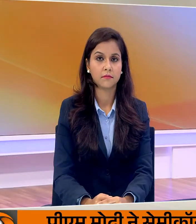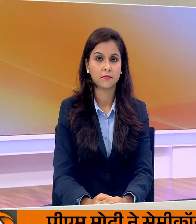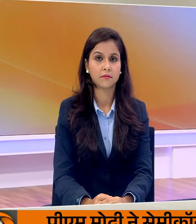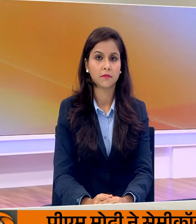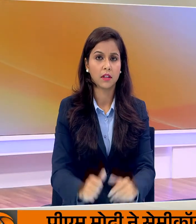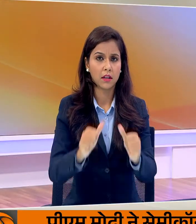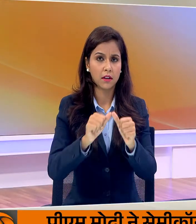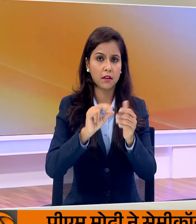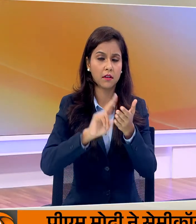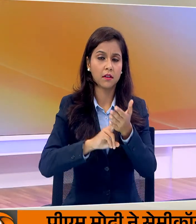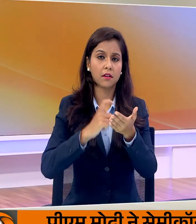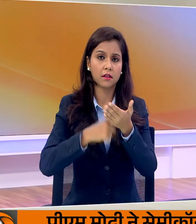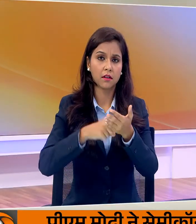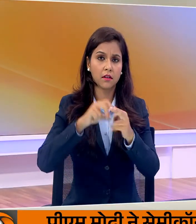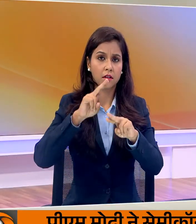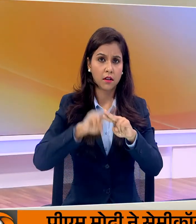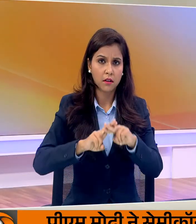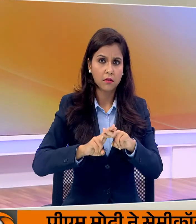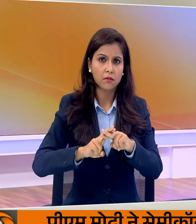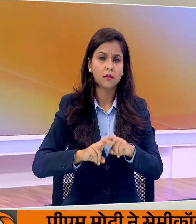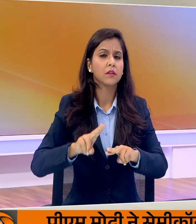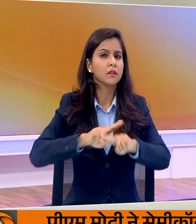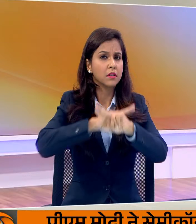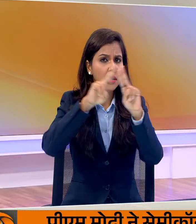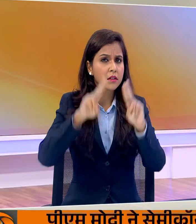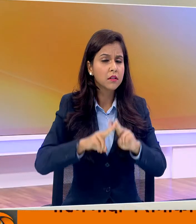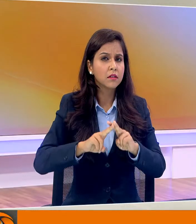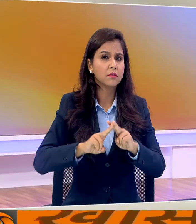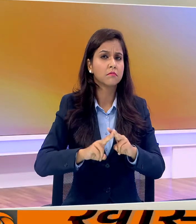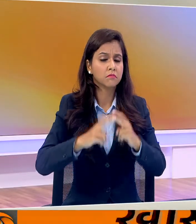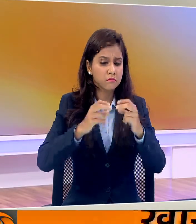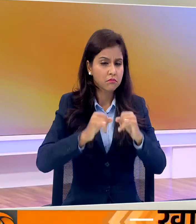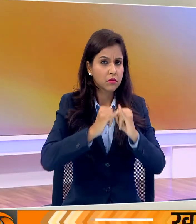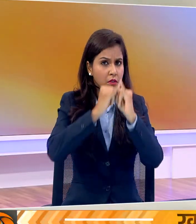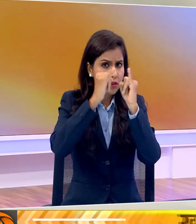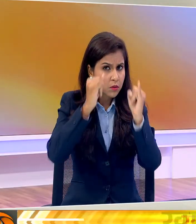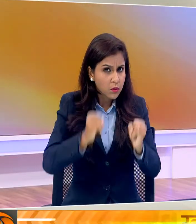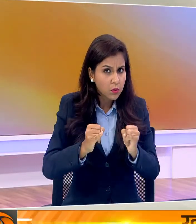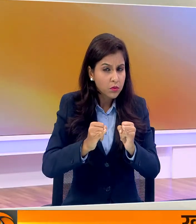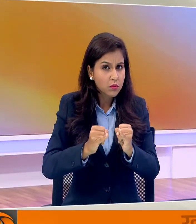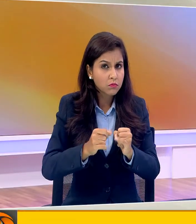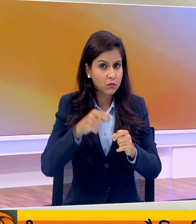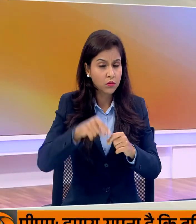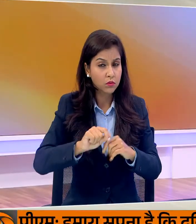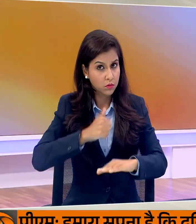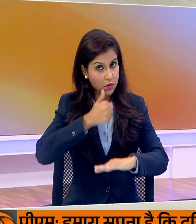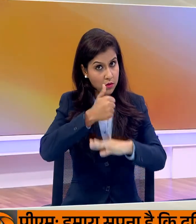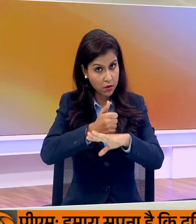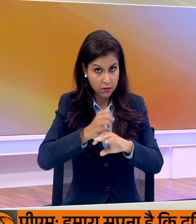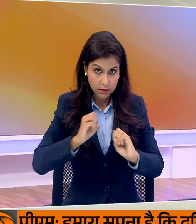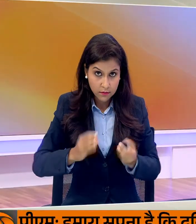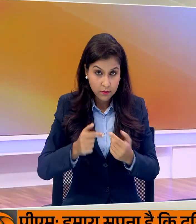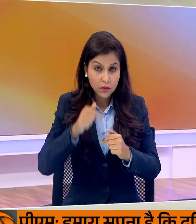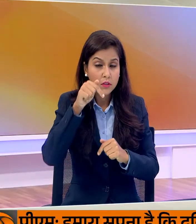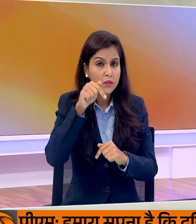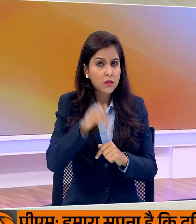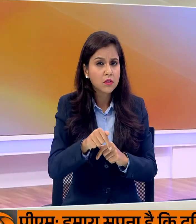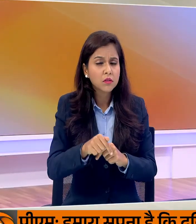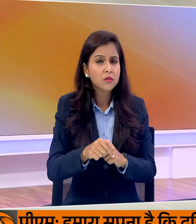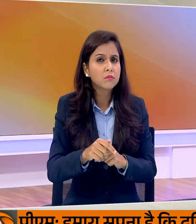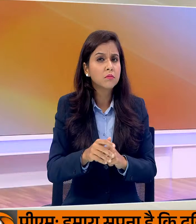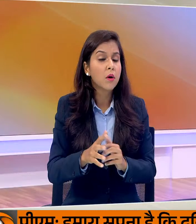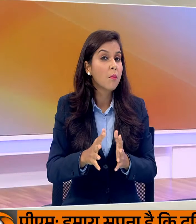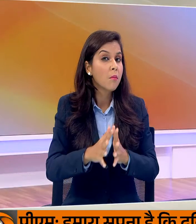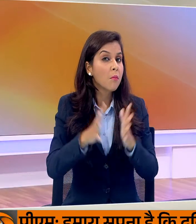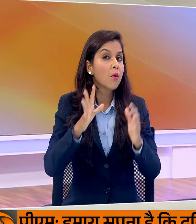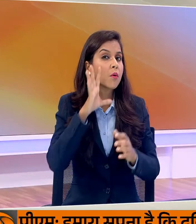ANRF जो है वो नेशनल अनुसंधान रिसर्च फाउंडेशन है जो अब सेटअप हो गई है, और इसमें सबसे अच्छी